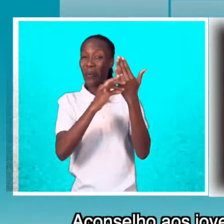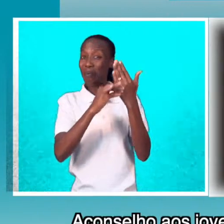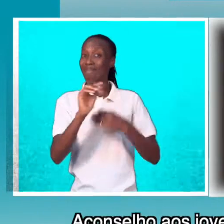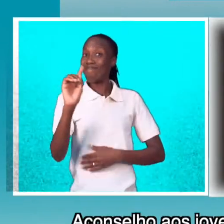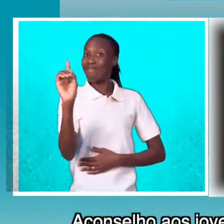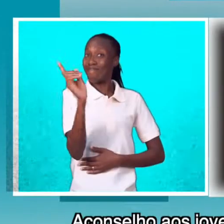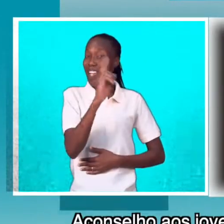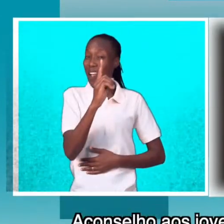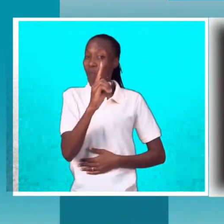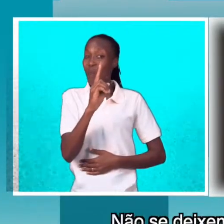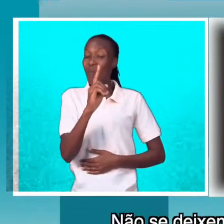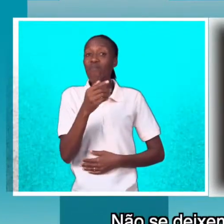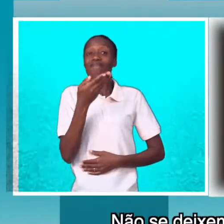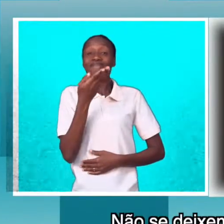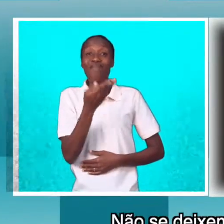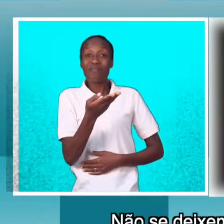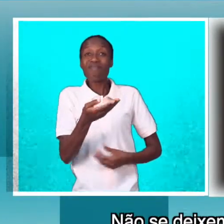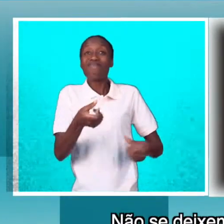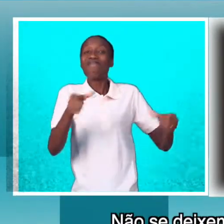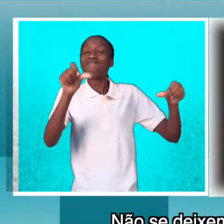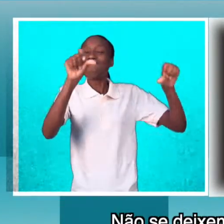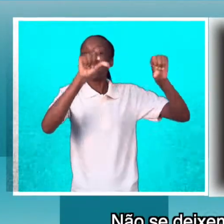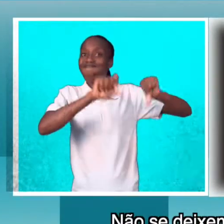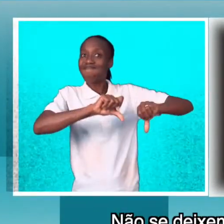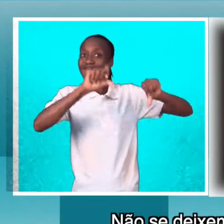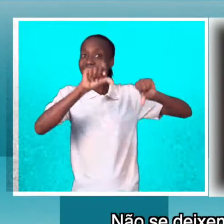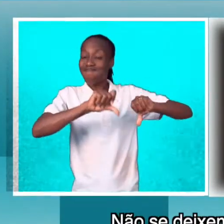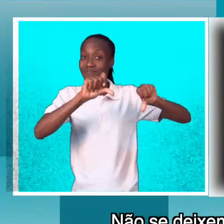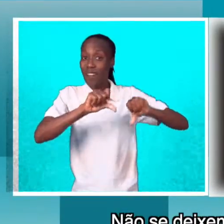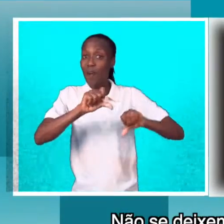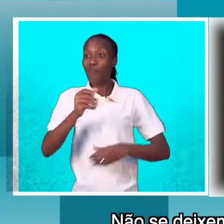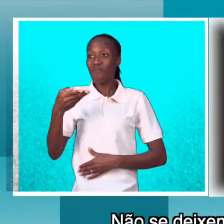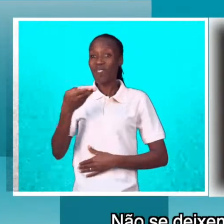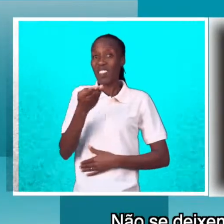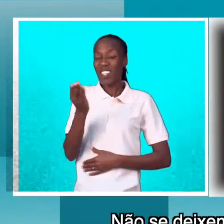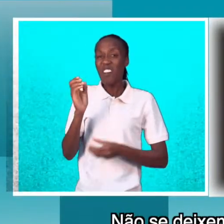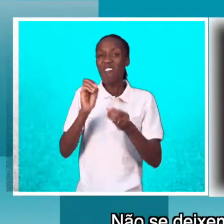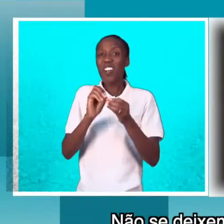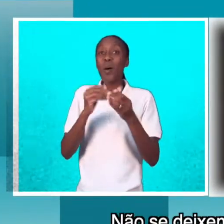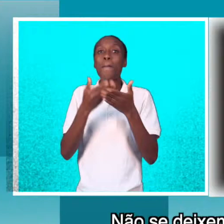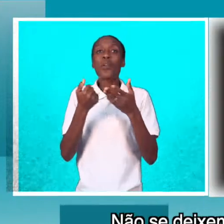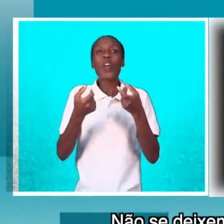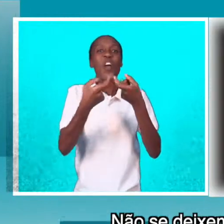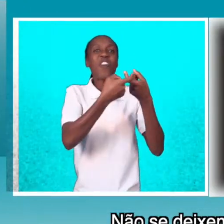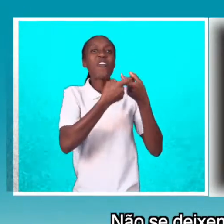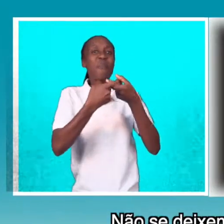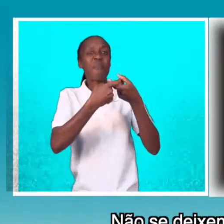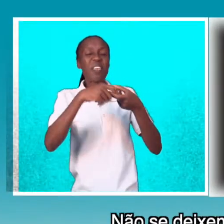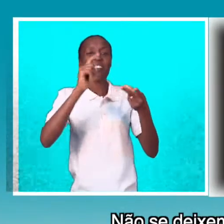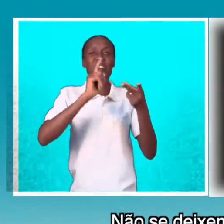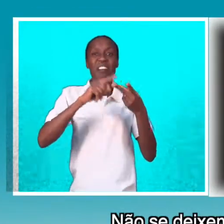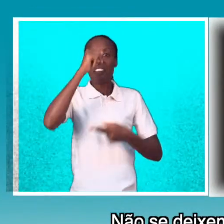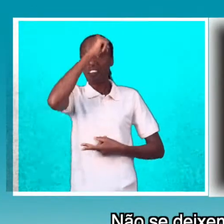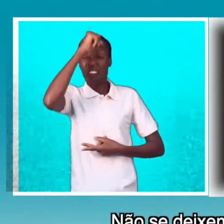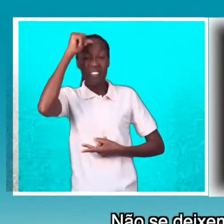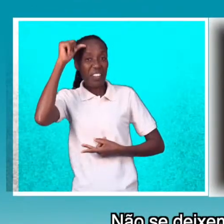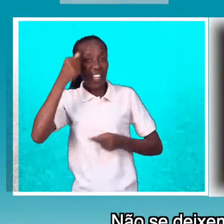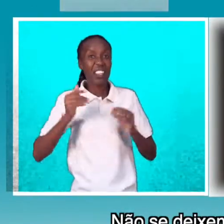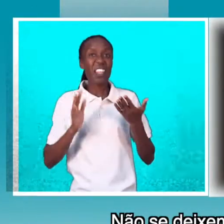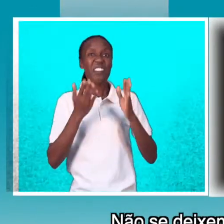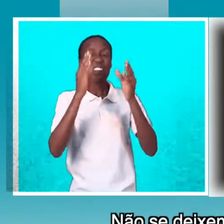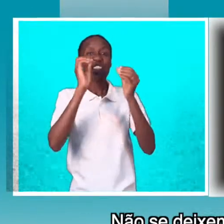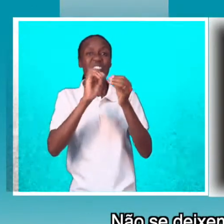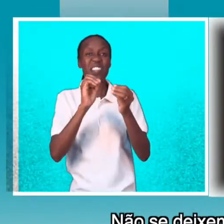bom para ninguém. Que não se deixem levar pela família, pelas dificuldades da